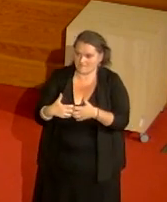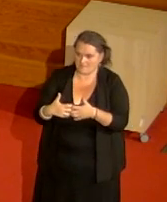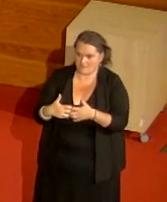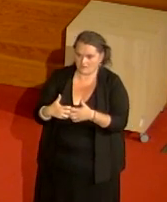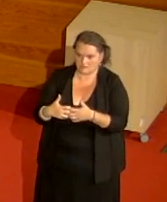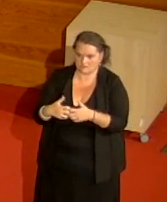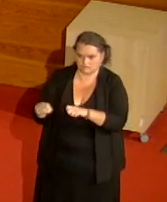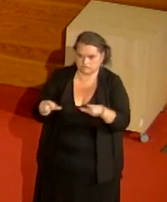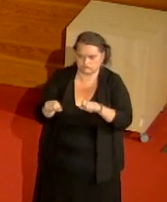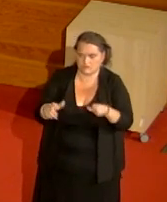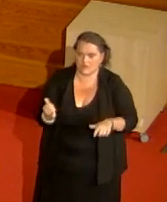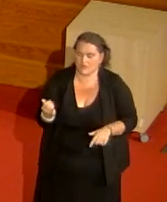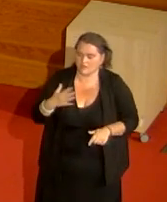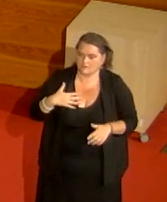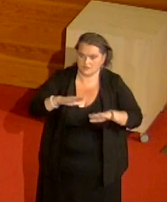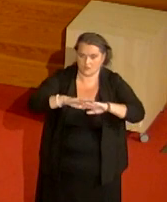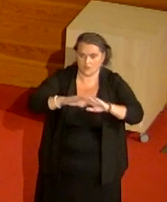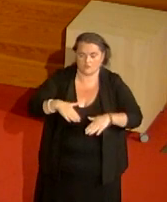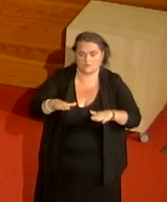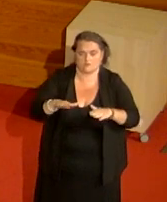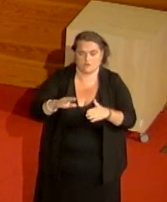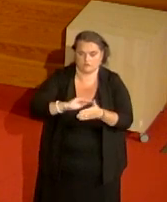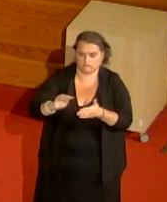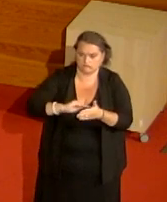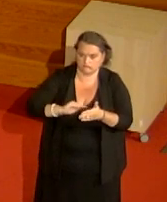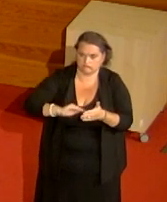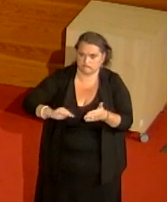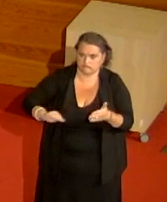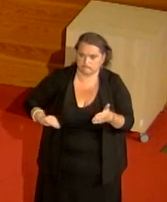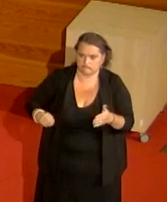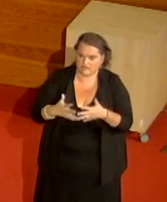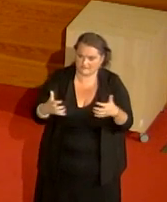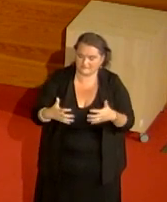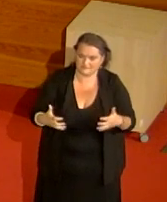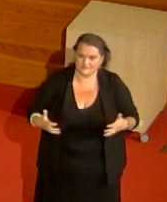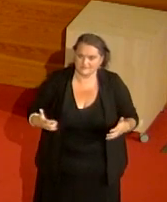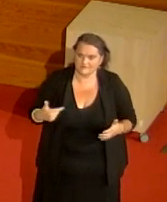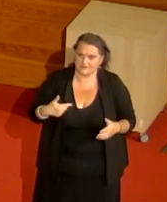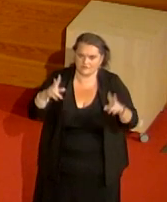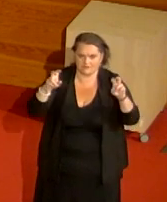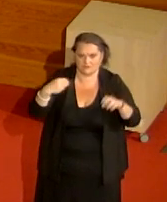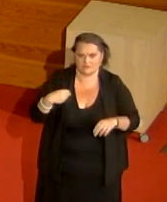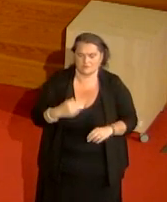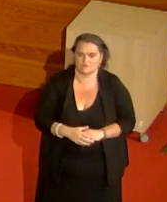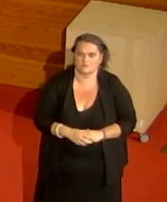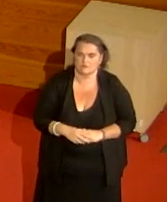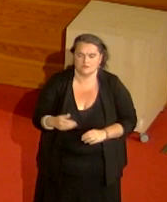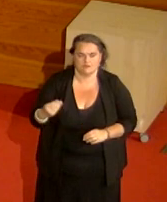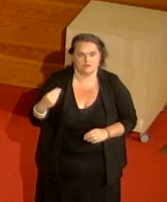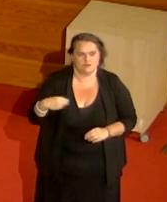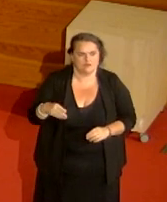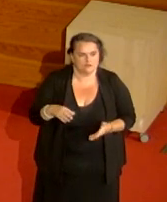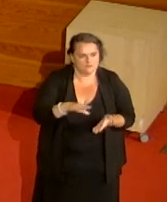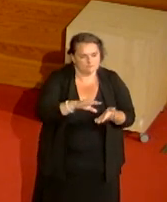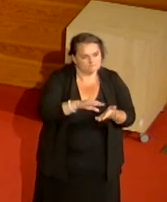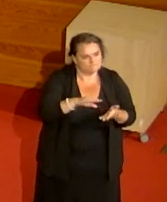también el de mi último ensayo pero he procurado hacer una eh e eh recopilación de ideas clave